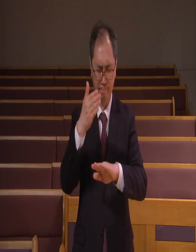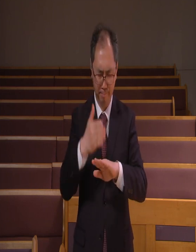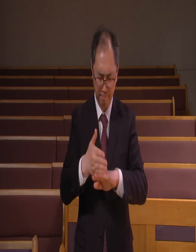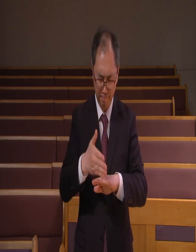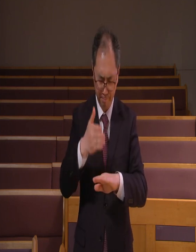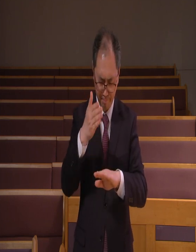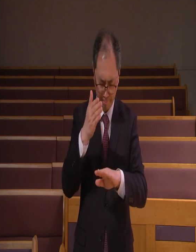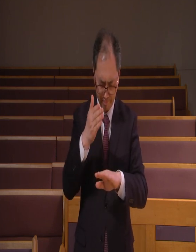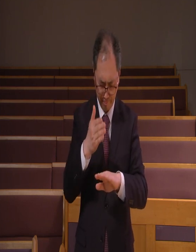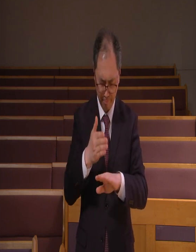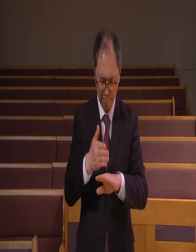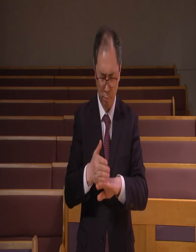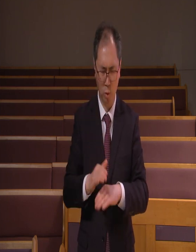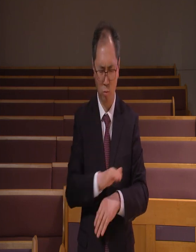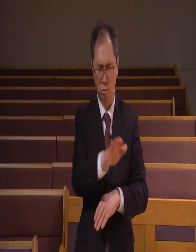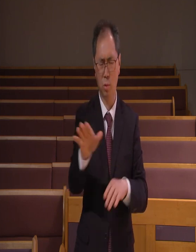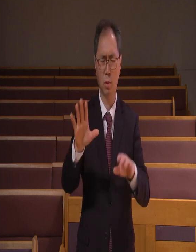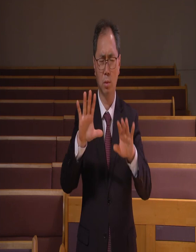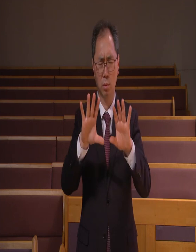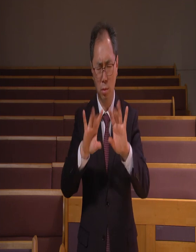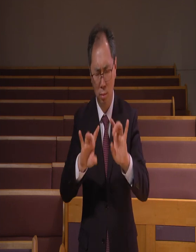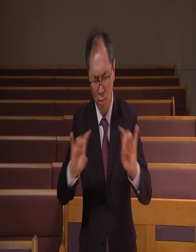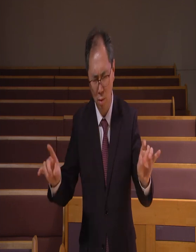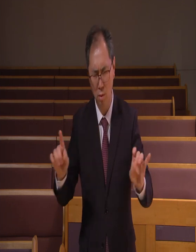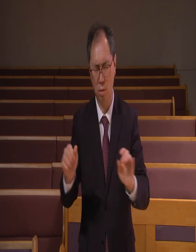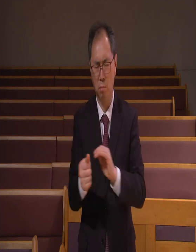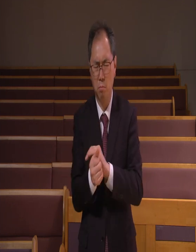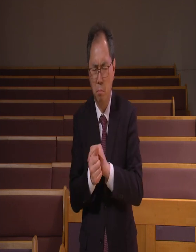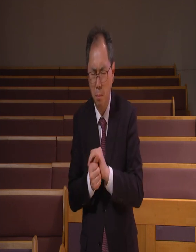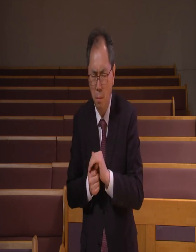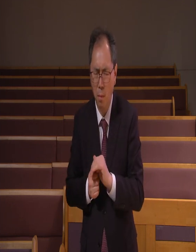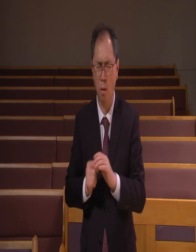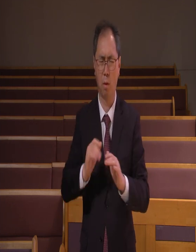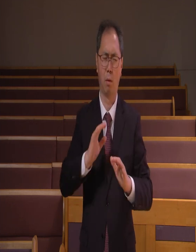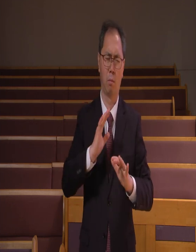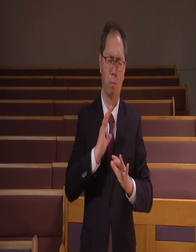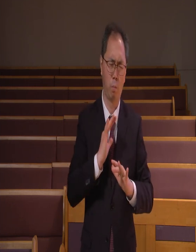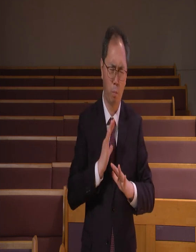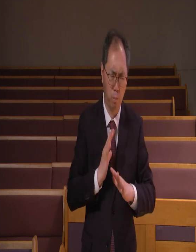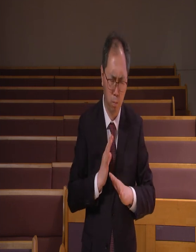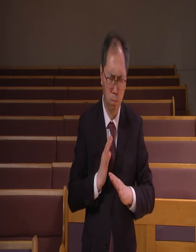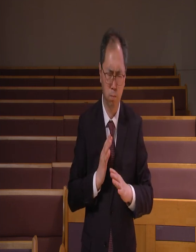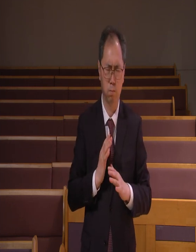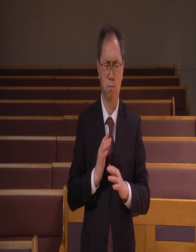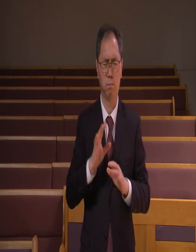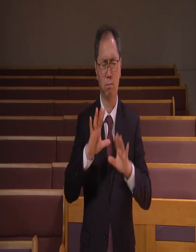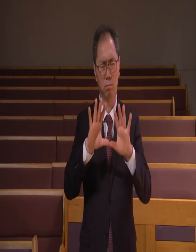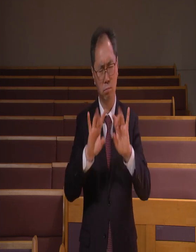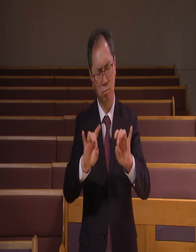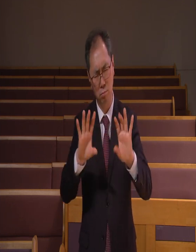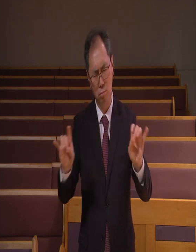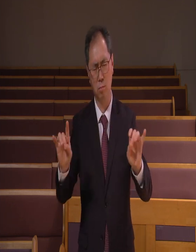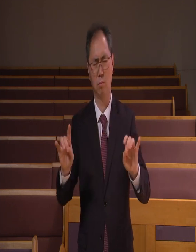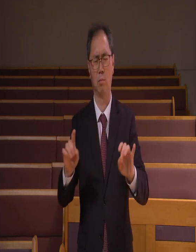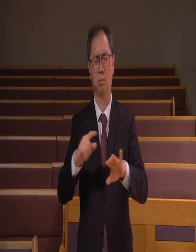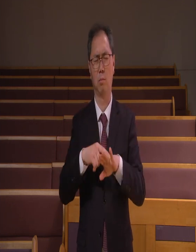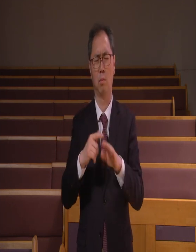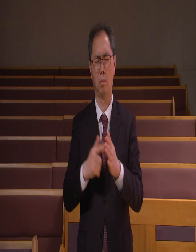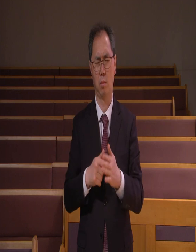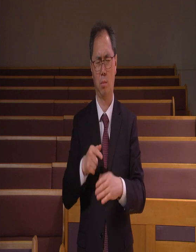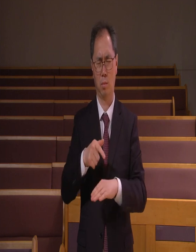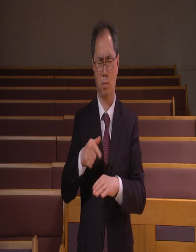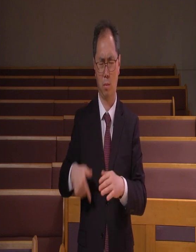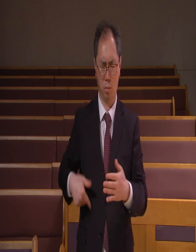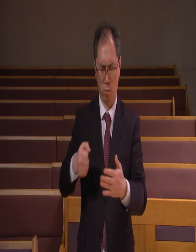감사합니다. 우리는 때론 비겁했고, 때로는 무서웠고, 때로는 자신감이 없어서